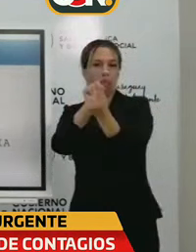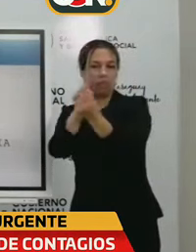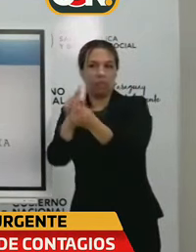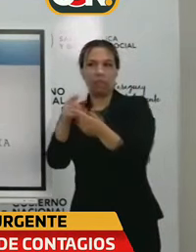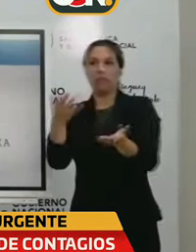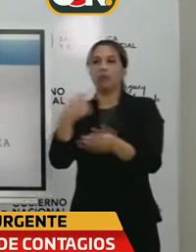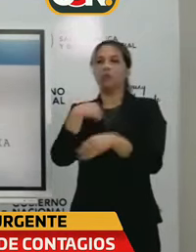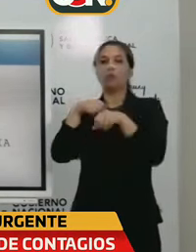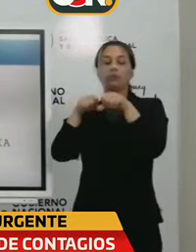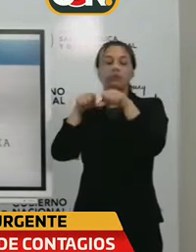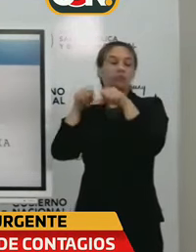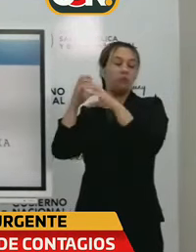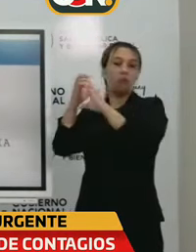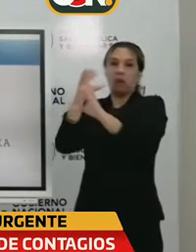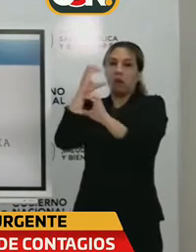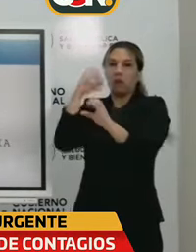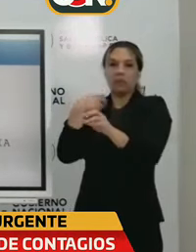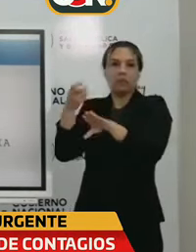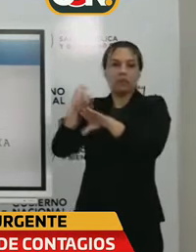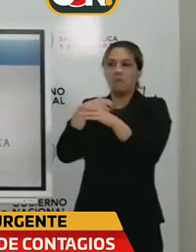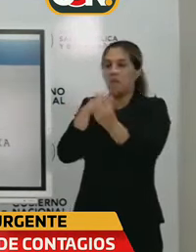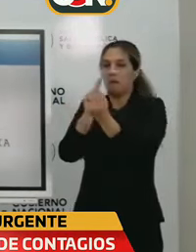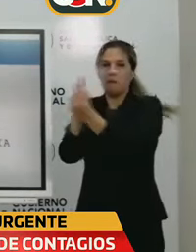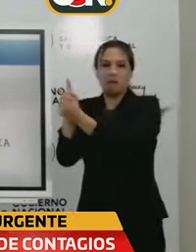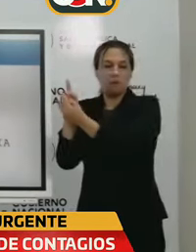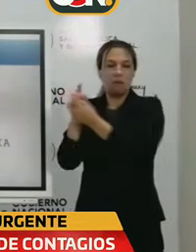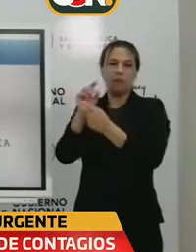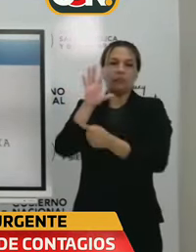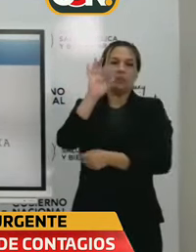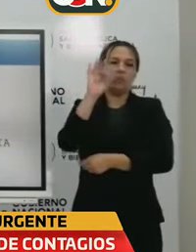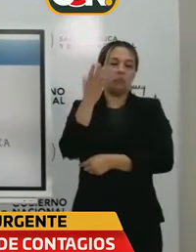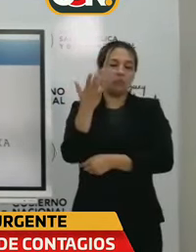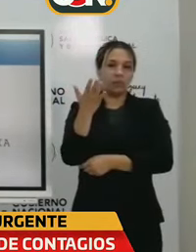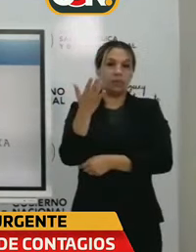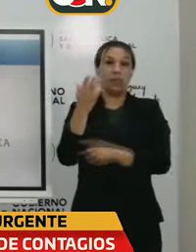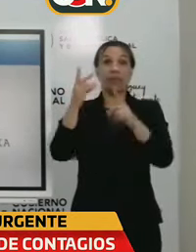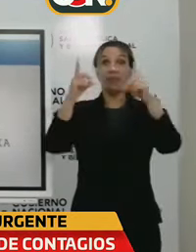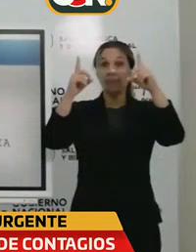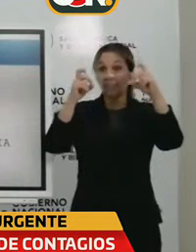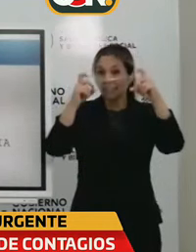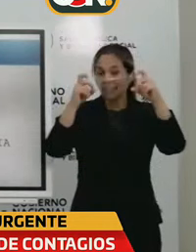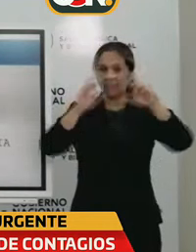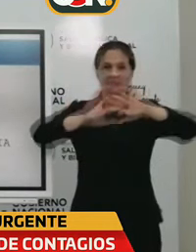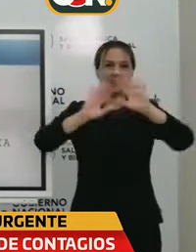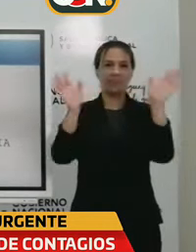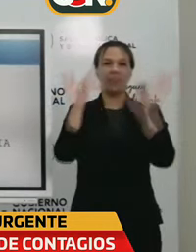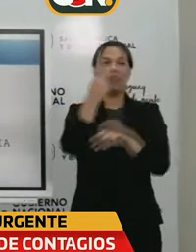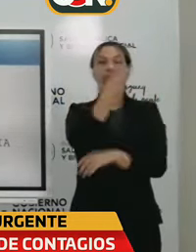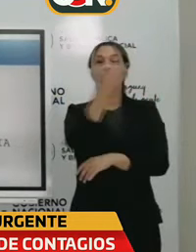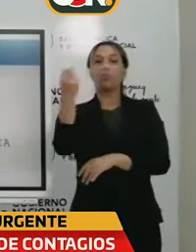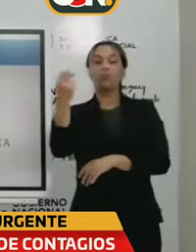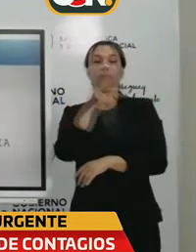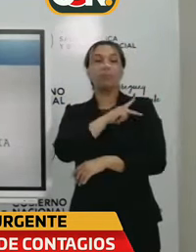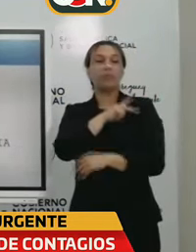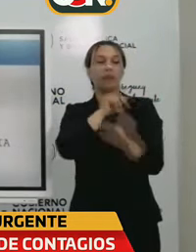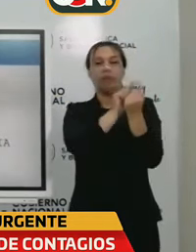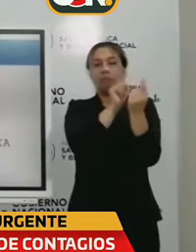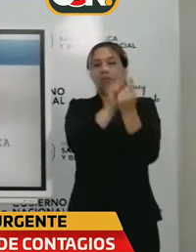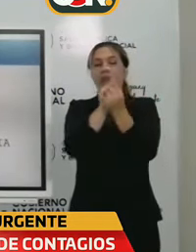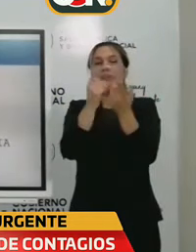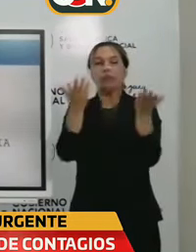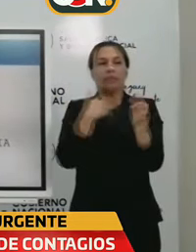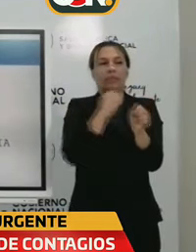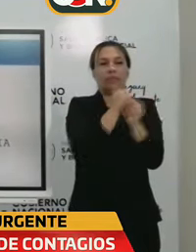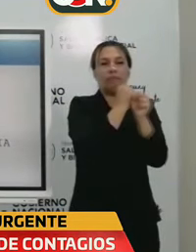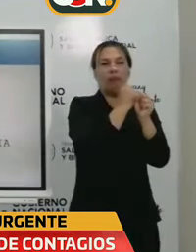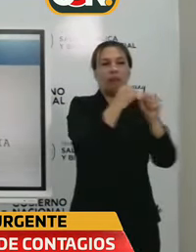Que es mucho. En diciembre estoy probablemente con 200. ¿Por qué? Porque hay un montón de otras actividades, de encuentros